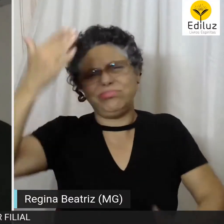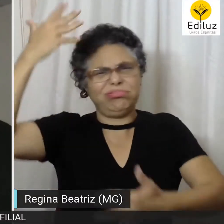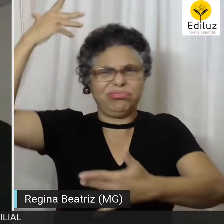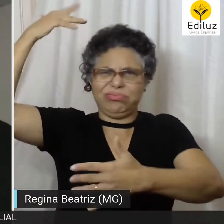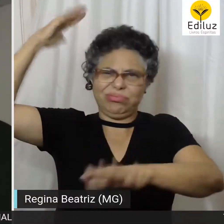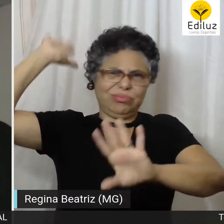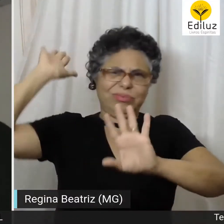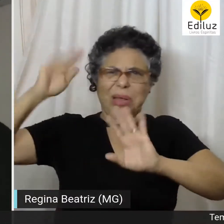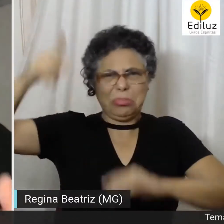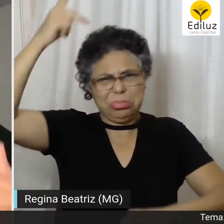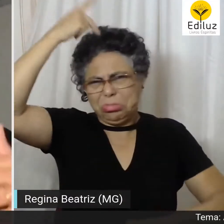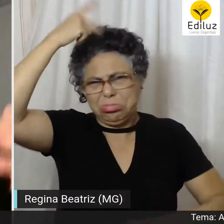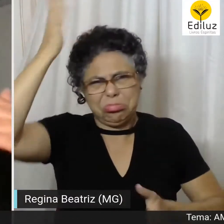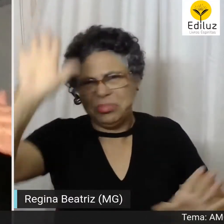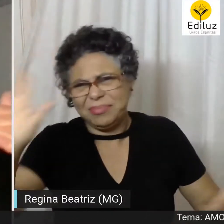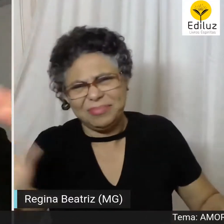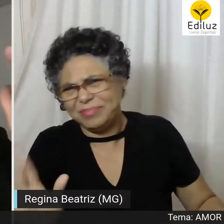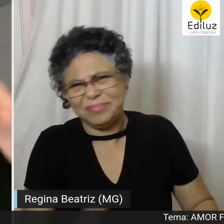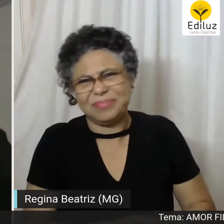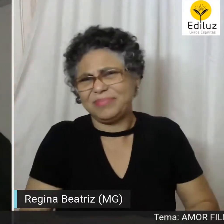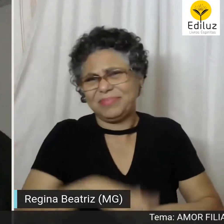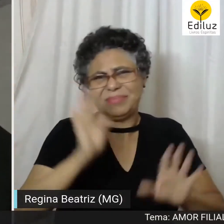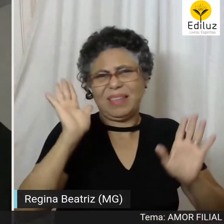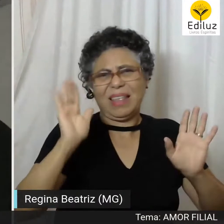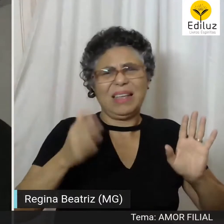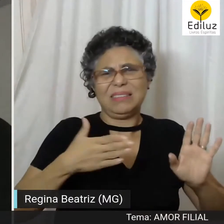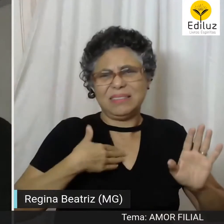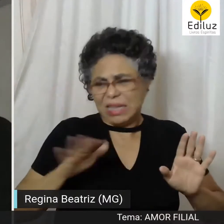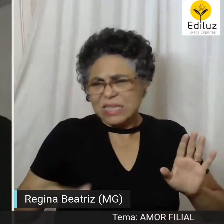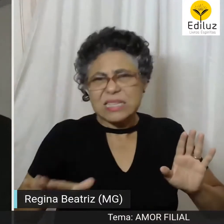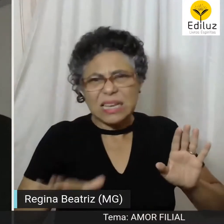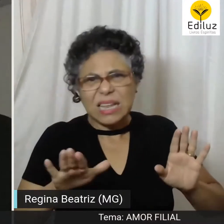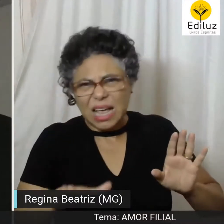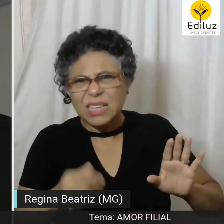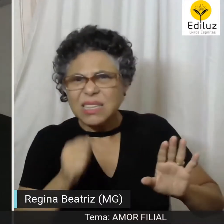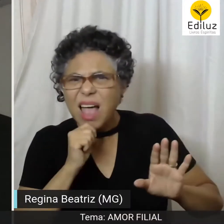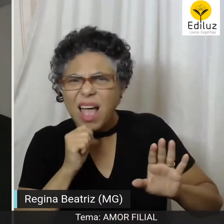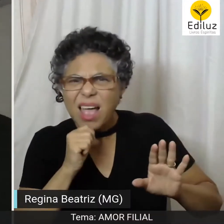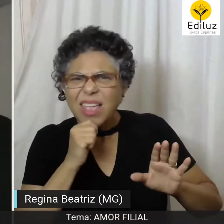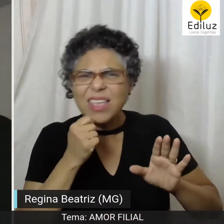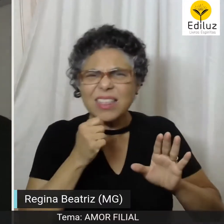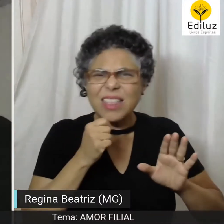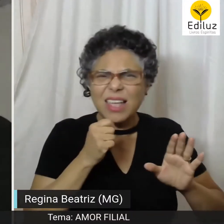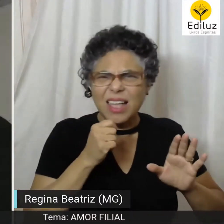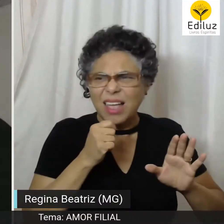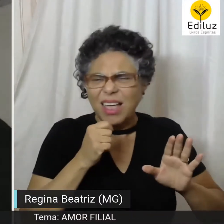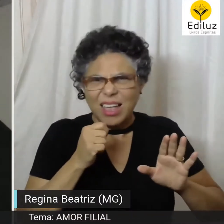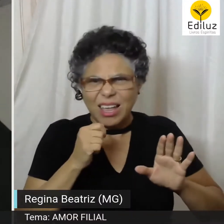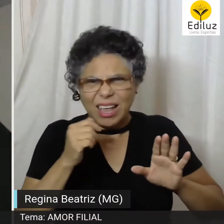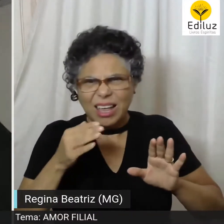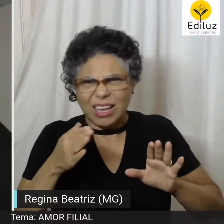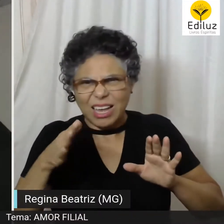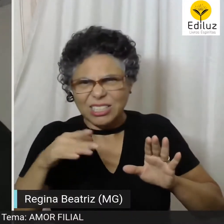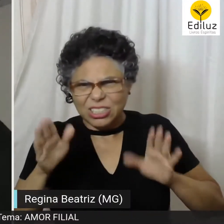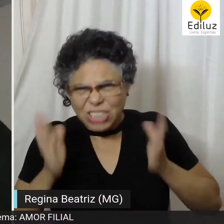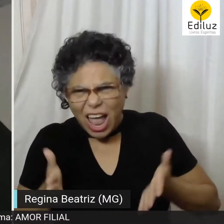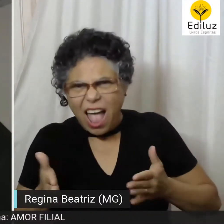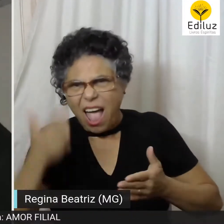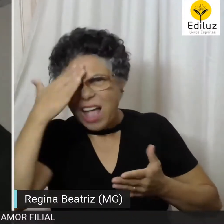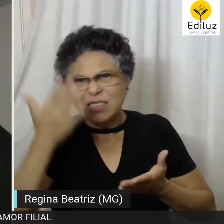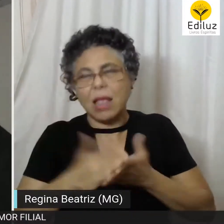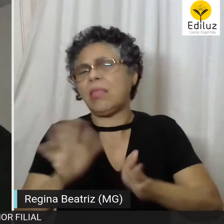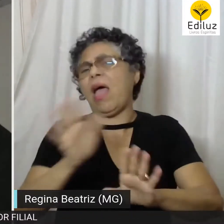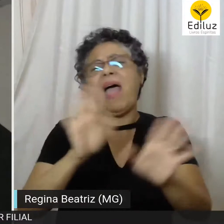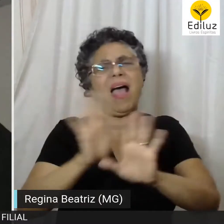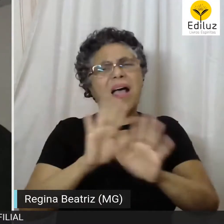da informação às mais tenras idades, ela já está relativamente